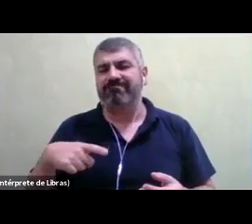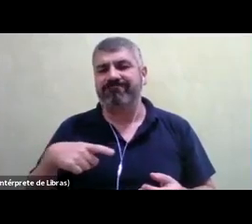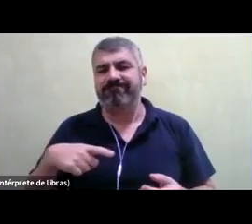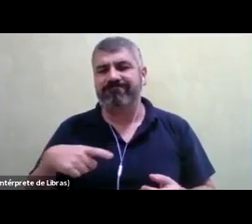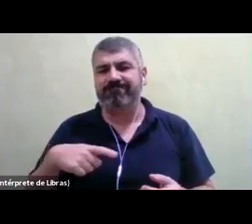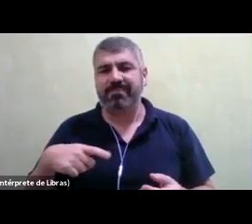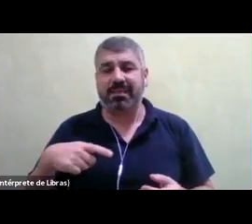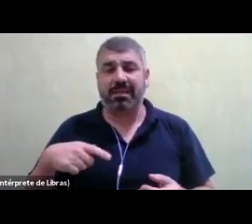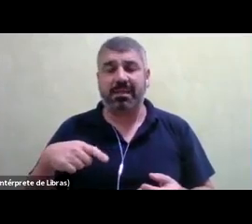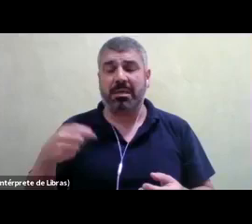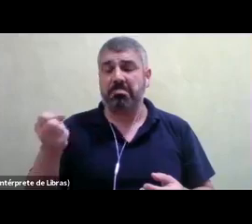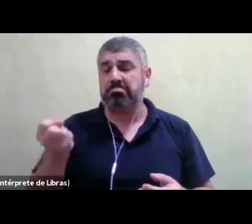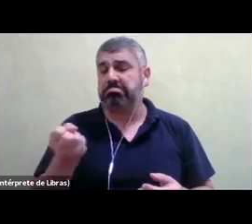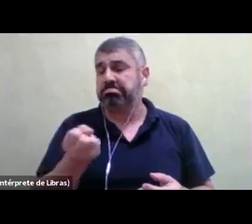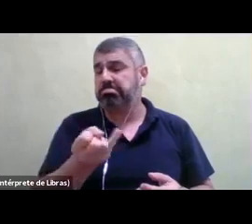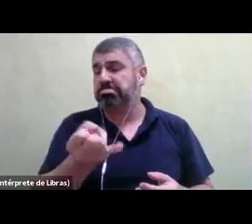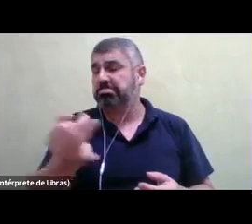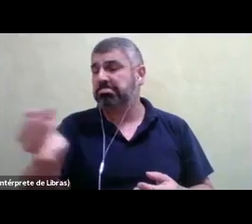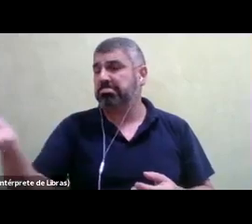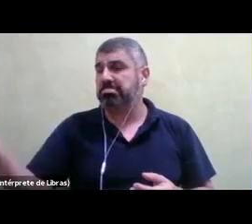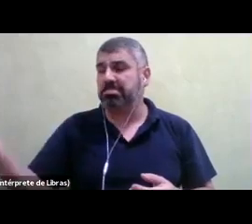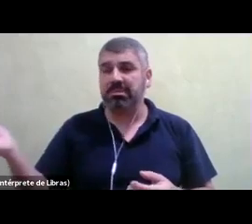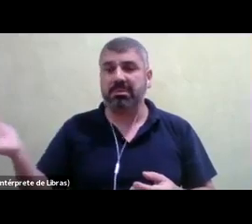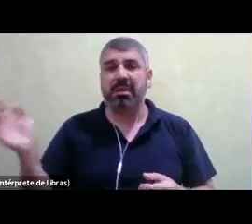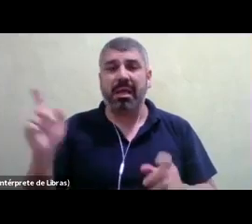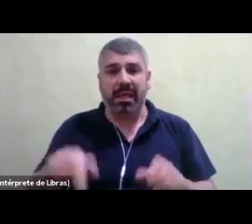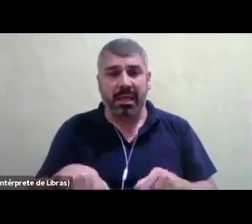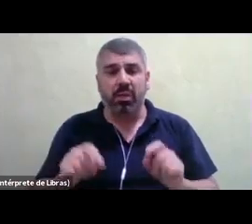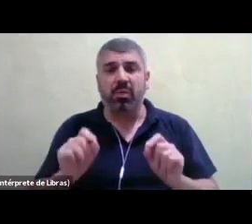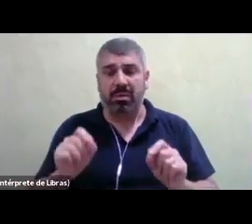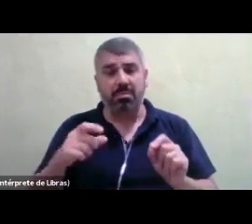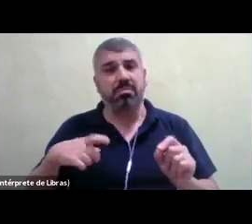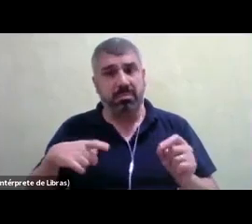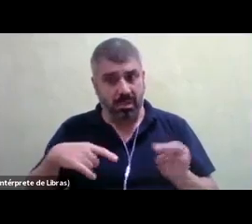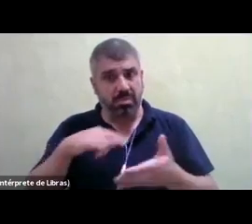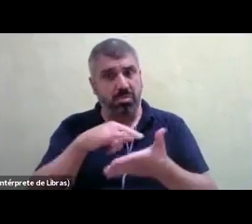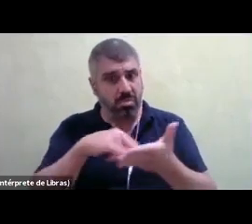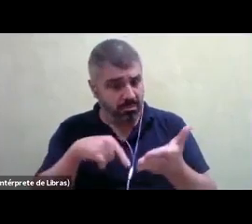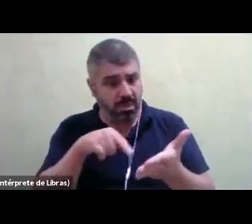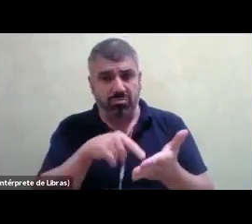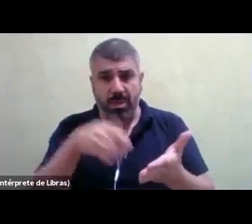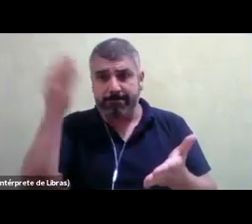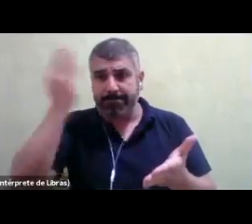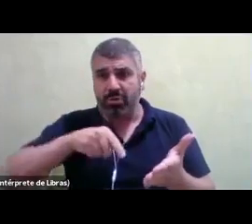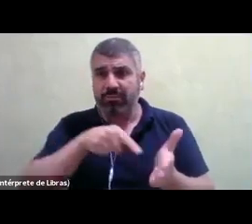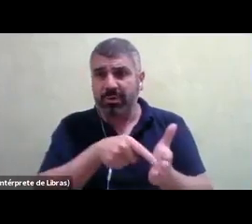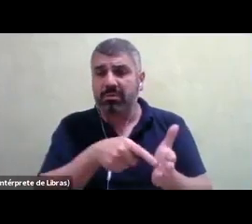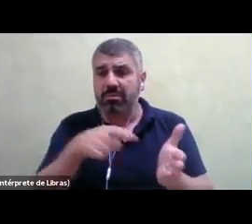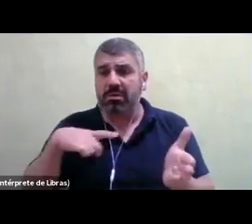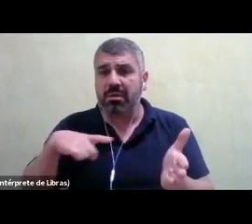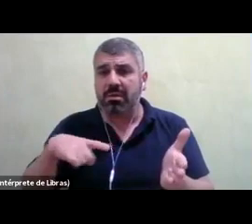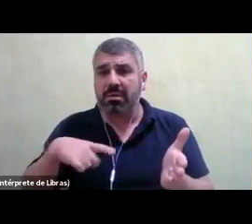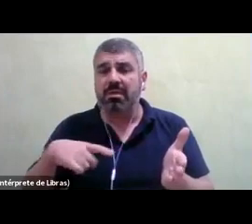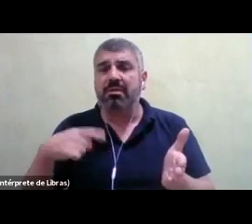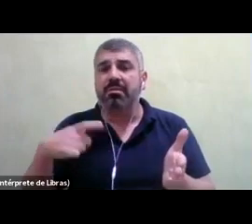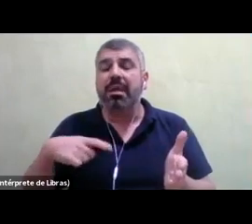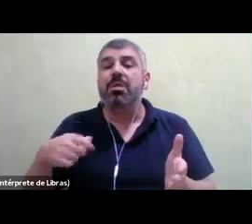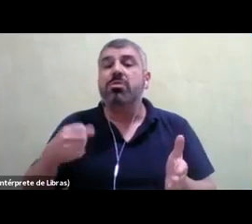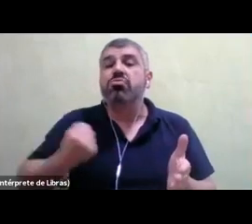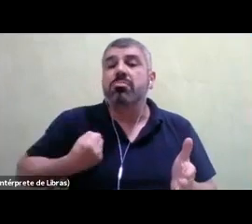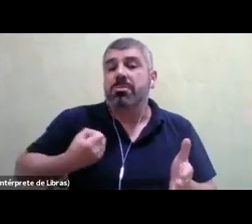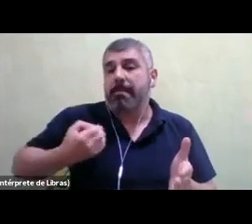número absurdamente alto, tudo isso, pessoal, está escrito no nosso documento, todos os números exatos que